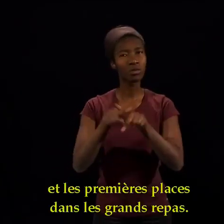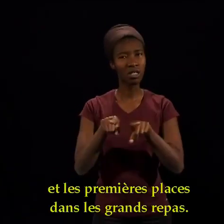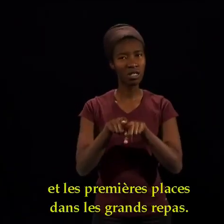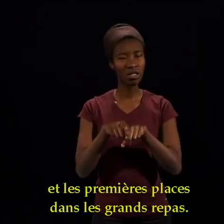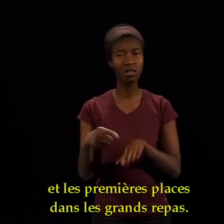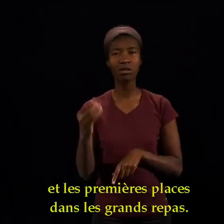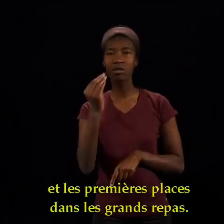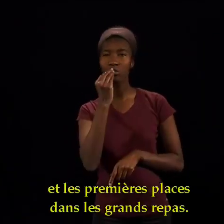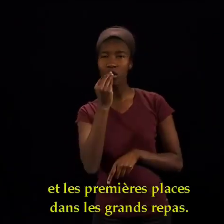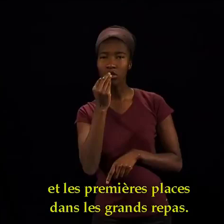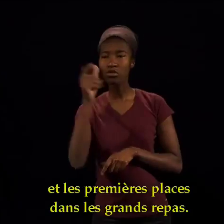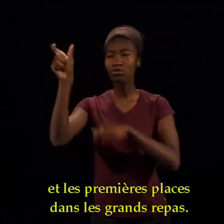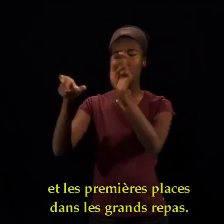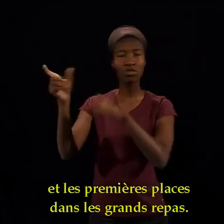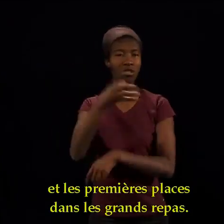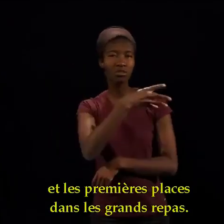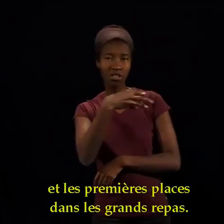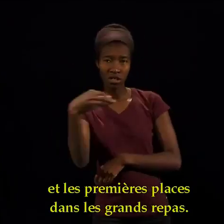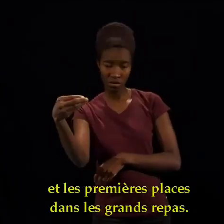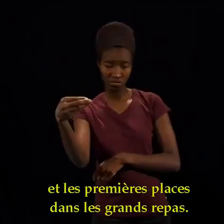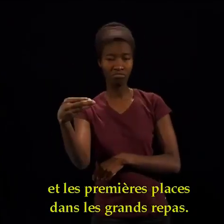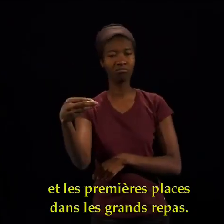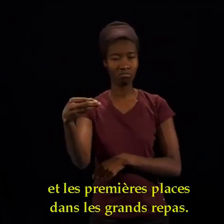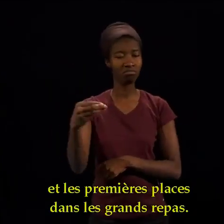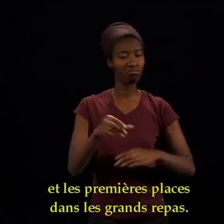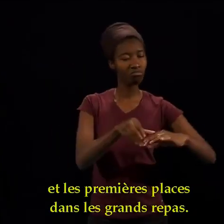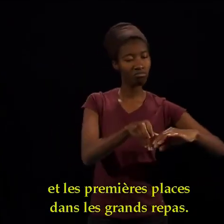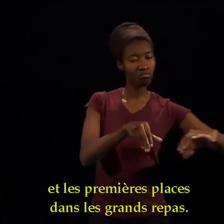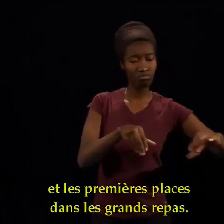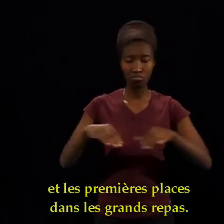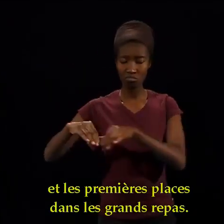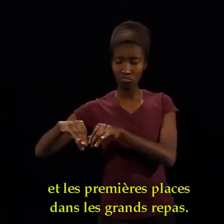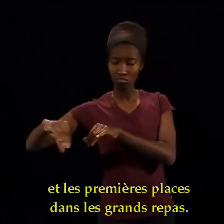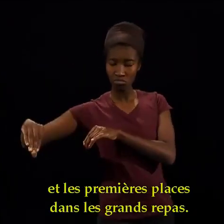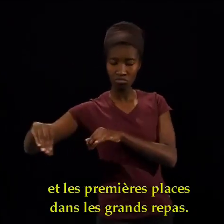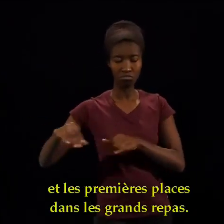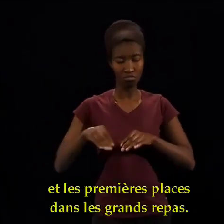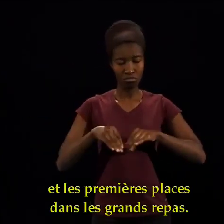Et les premières places dans les grands repas.